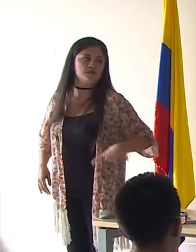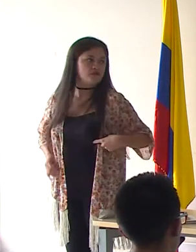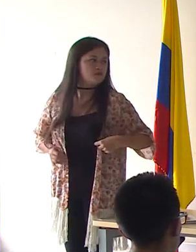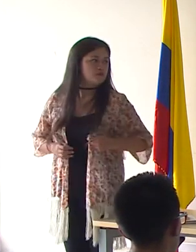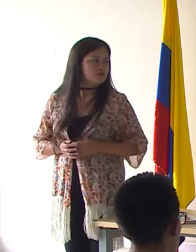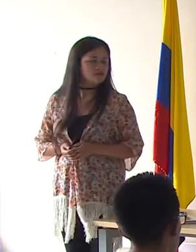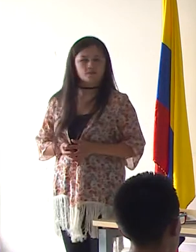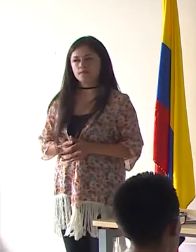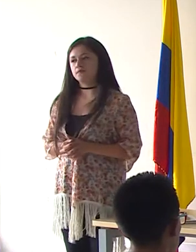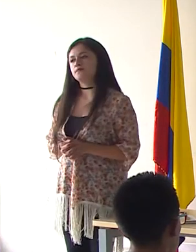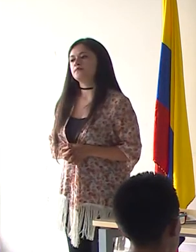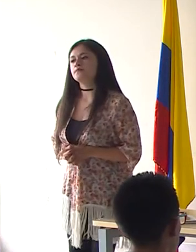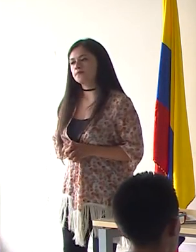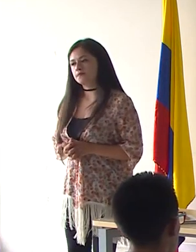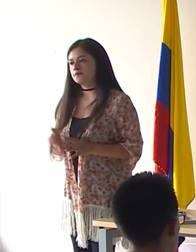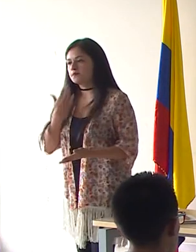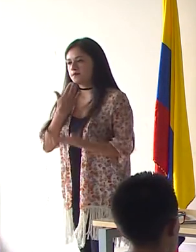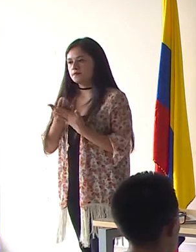gracias